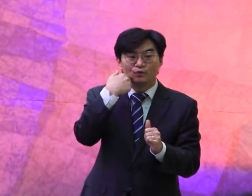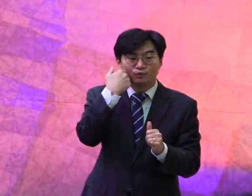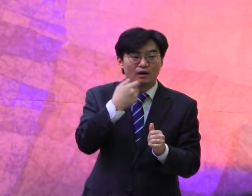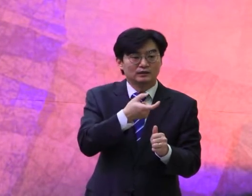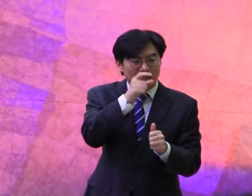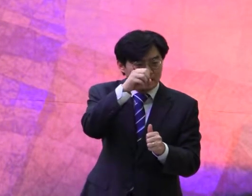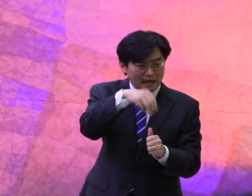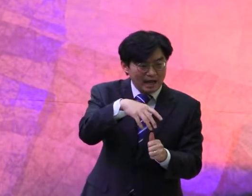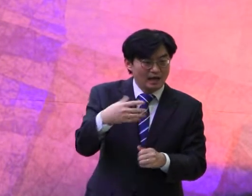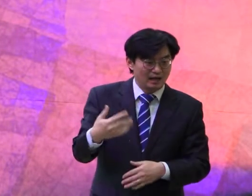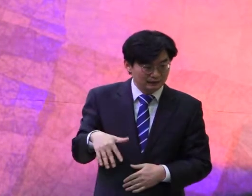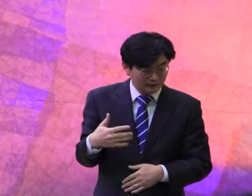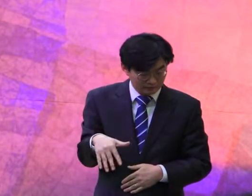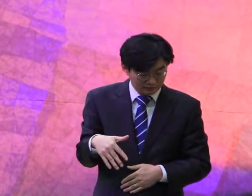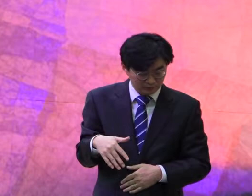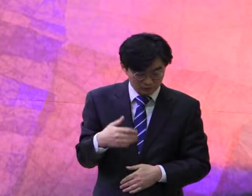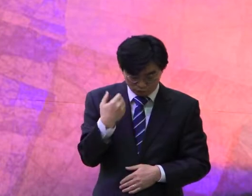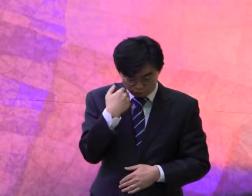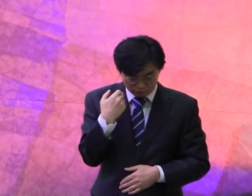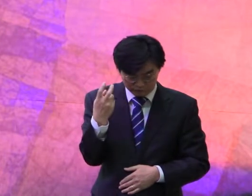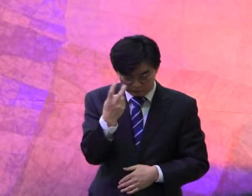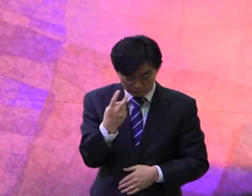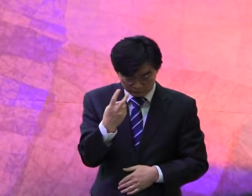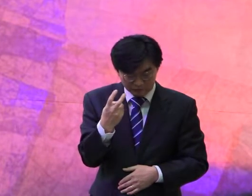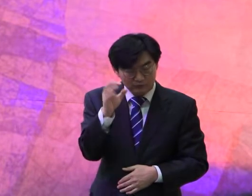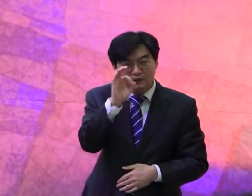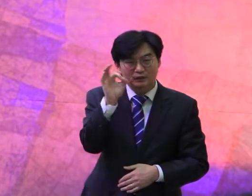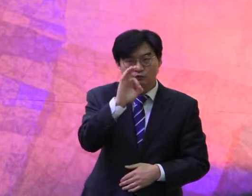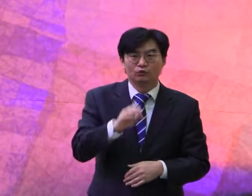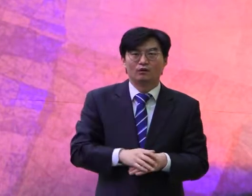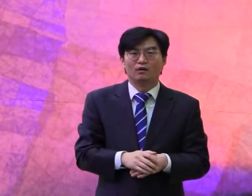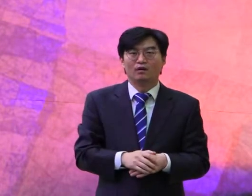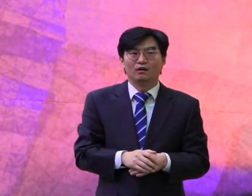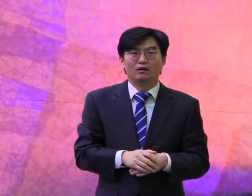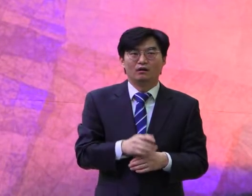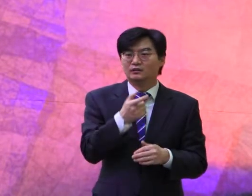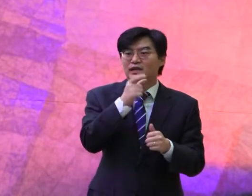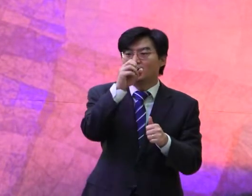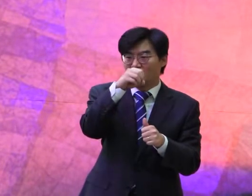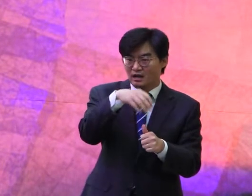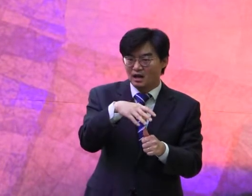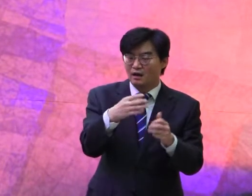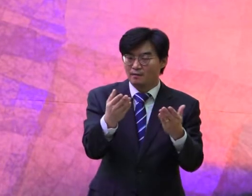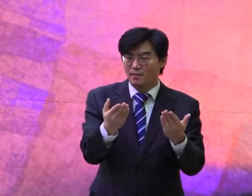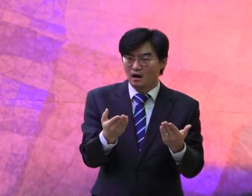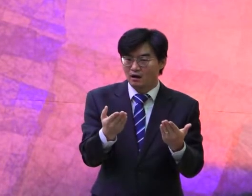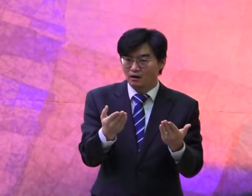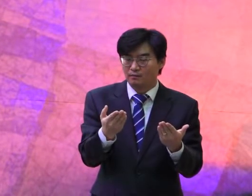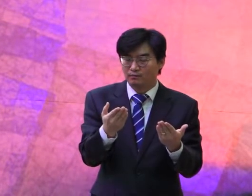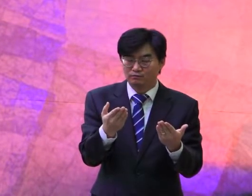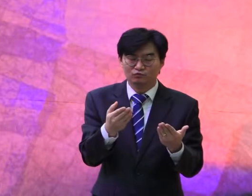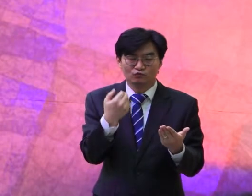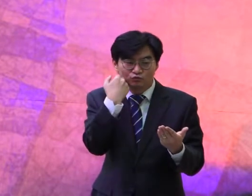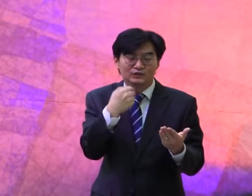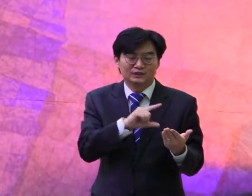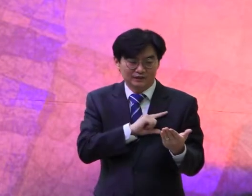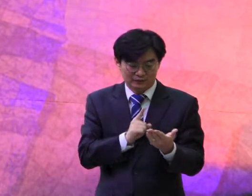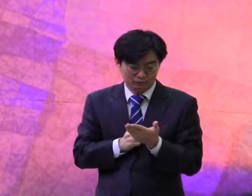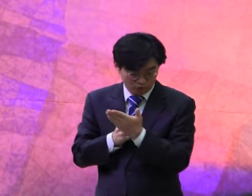받으신 분들, 신앙을 해서 받기를 원하시는 분들, 자신의 고백이 있는 분들은 신청해 주시고요. 또 구역장 되시는 분들께서는